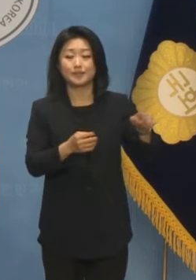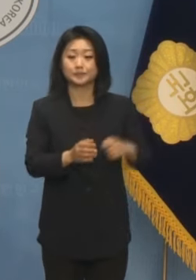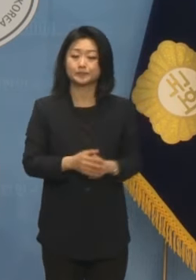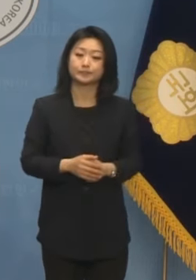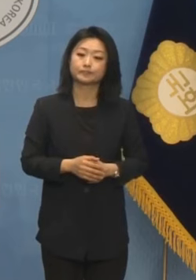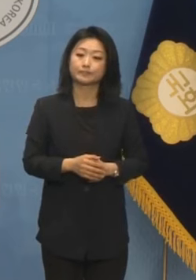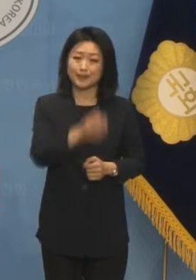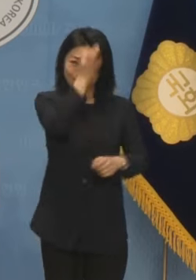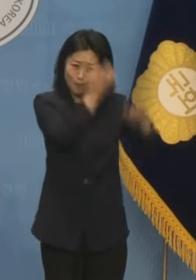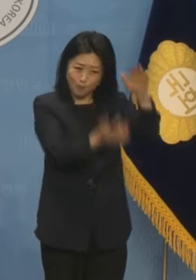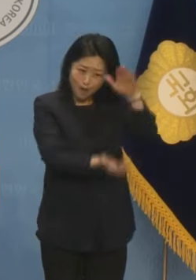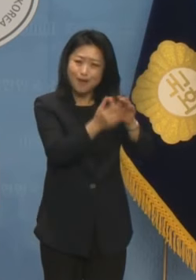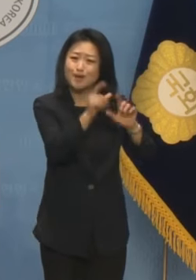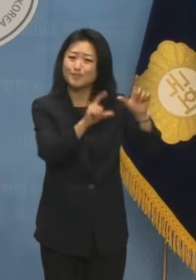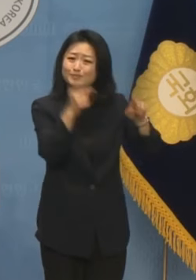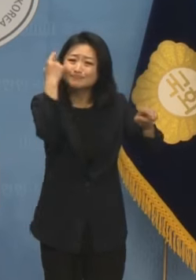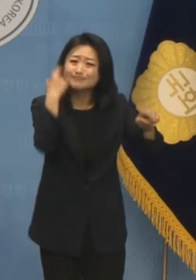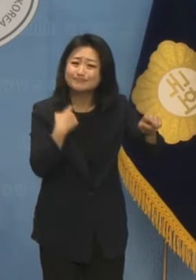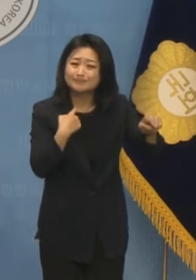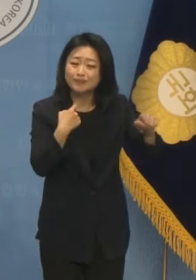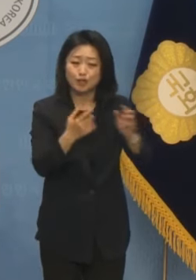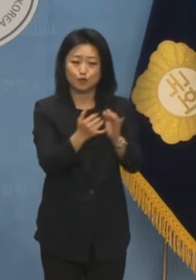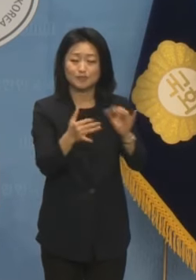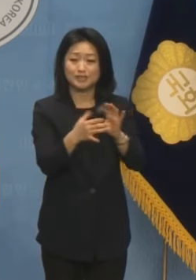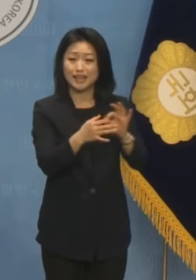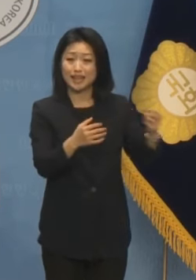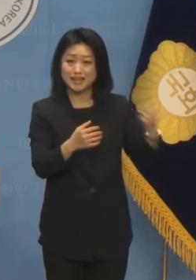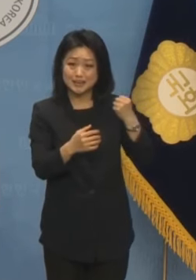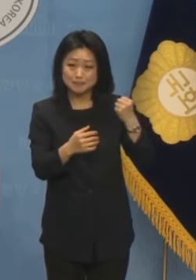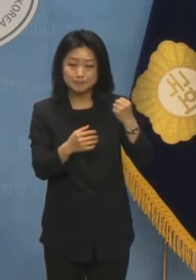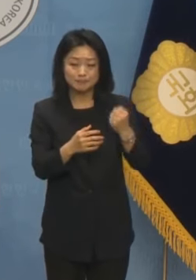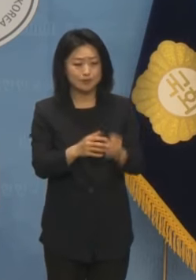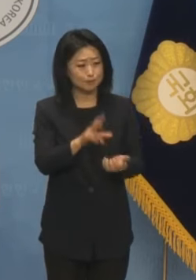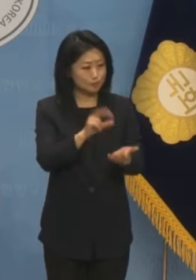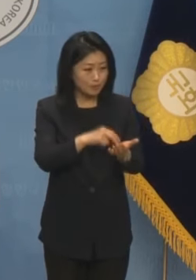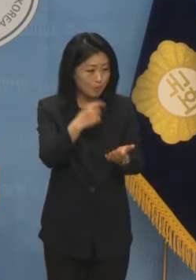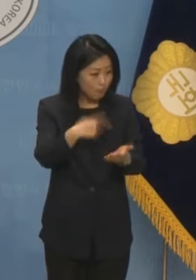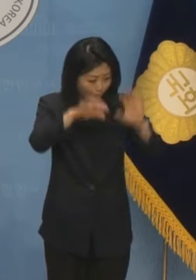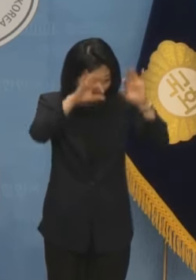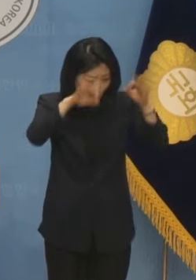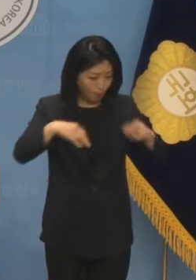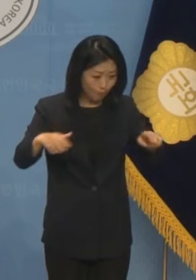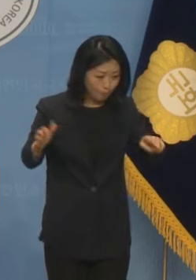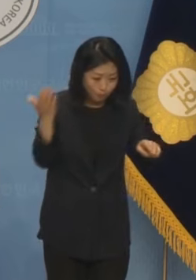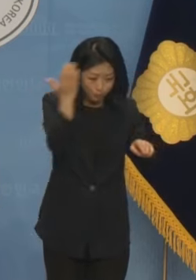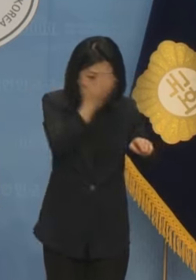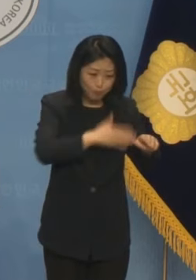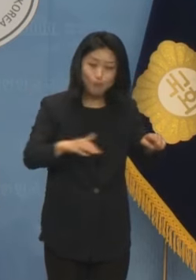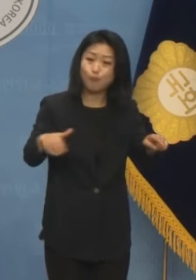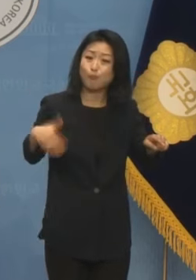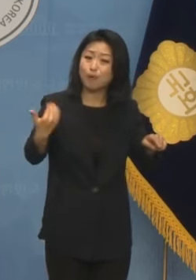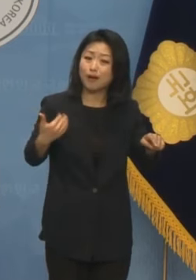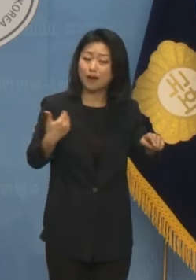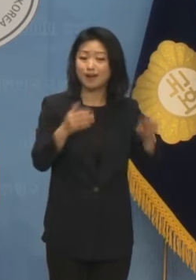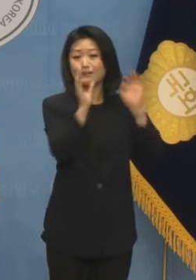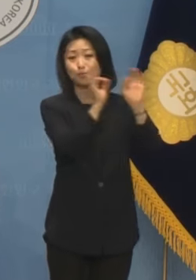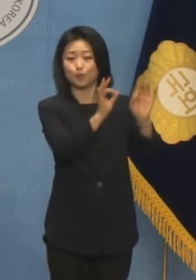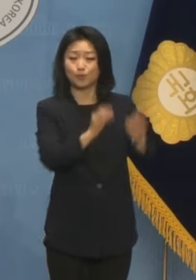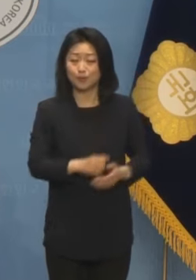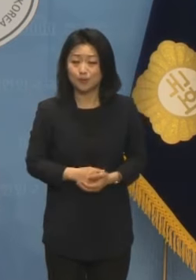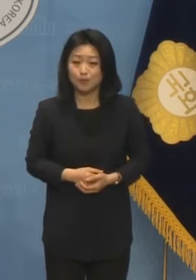윤석열 대통령, 국민의힘 모두 여전히 무엇이 문제인지 짐작조차 하지 못하는 듯합니다.